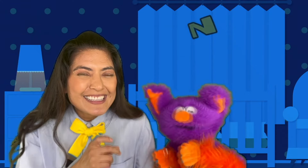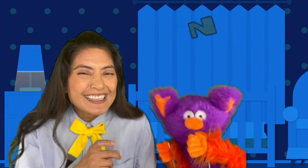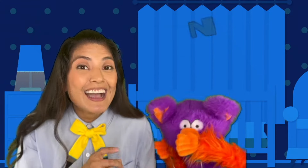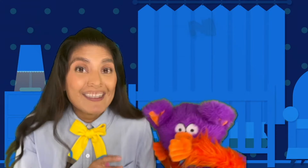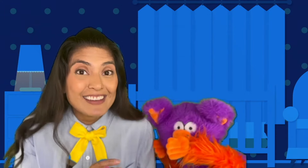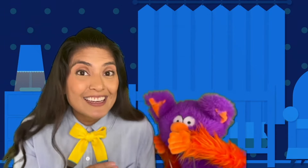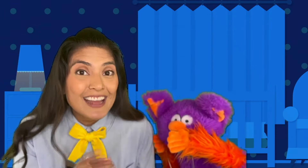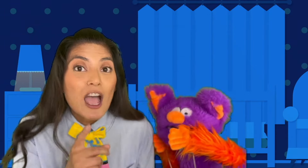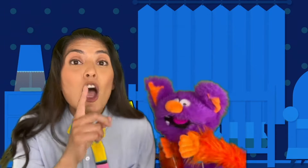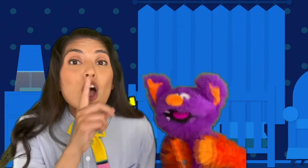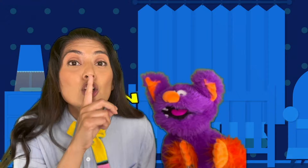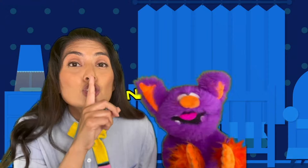A ver.